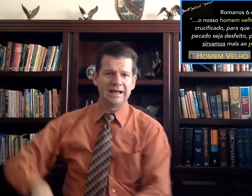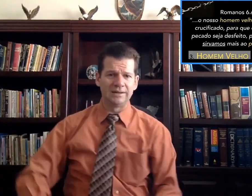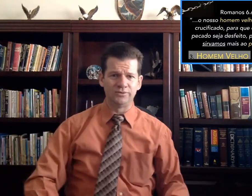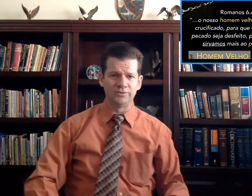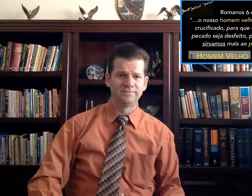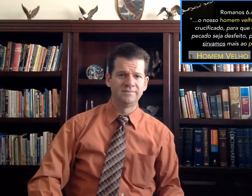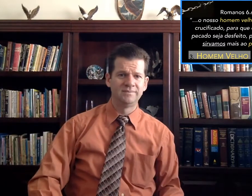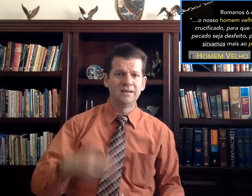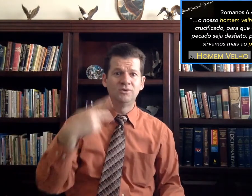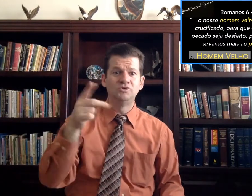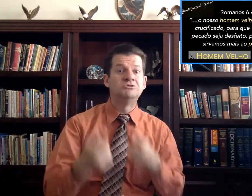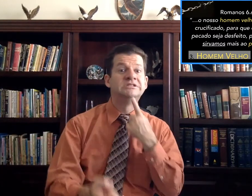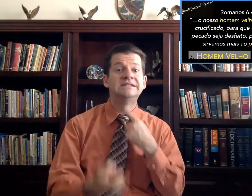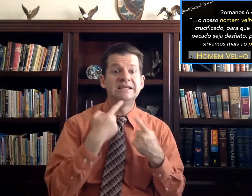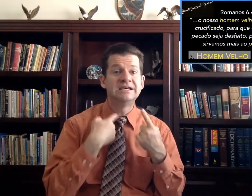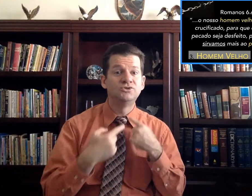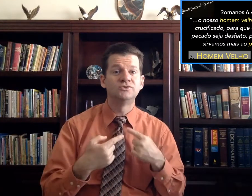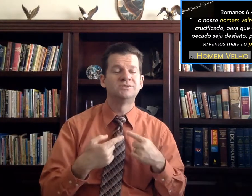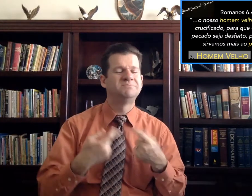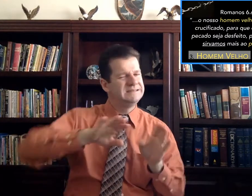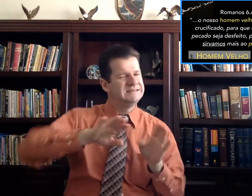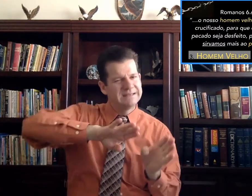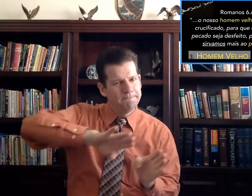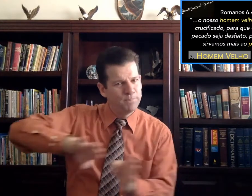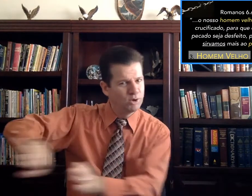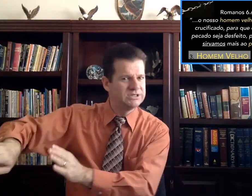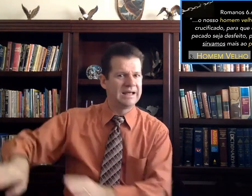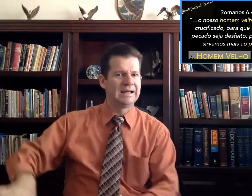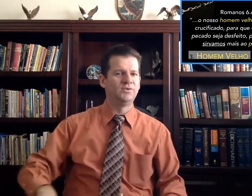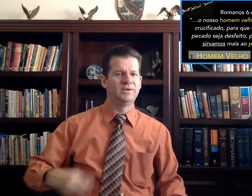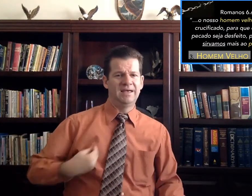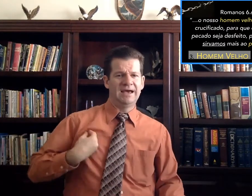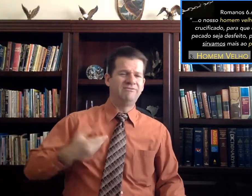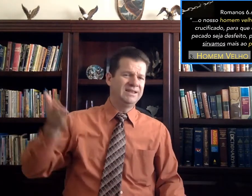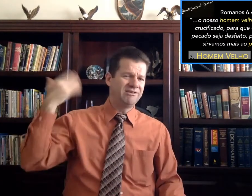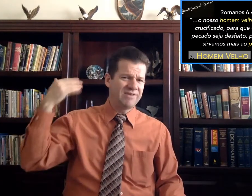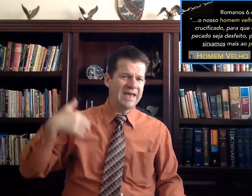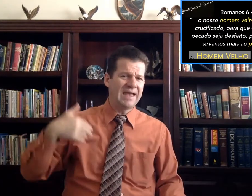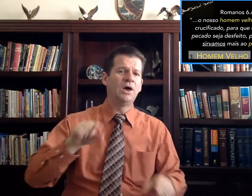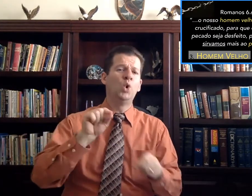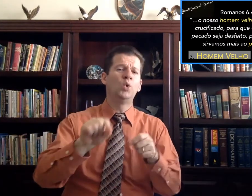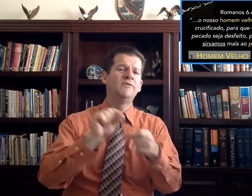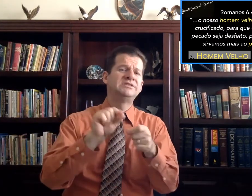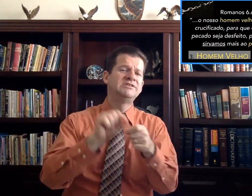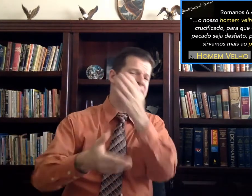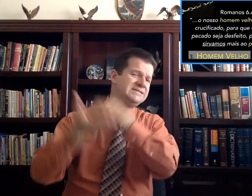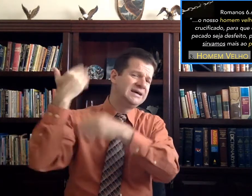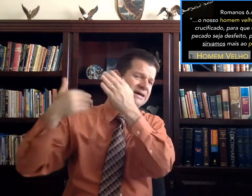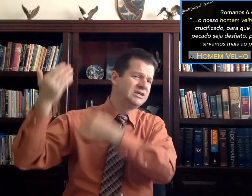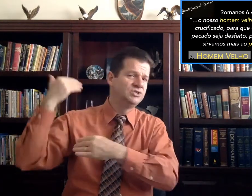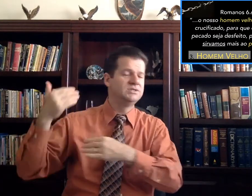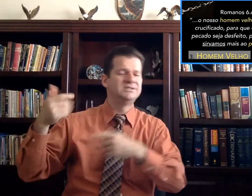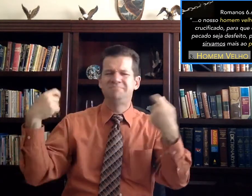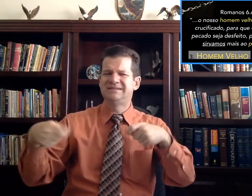lado. Os seus desejos precisa pôr de lado. A vida velha, o que você fazia antes,